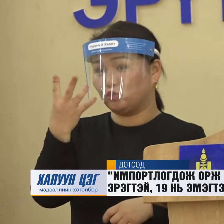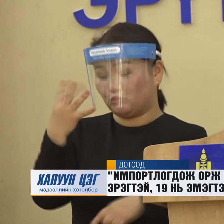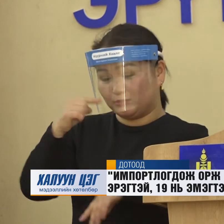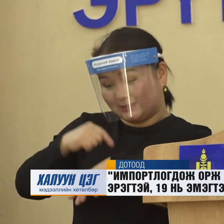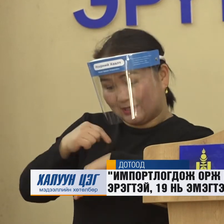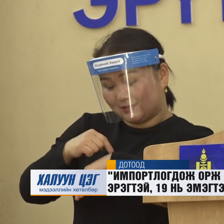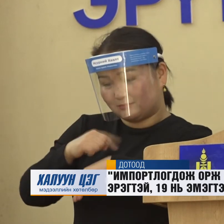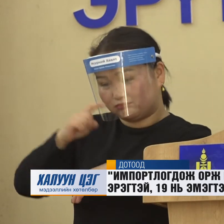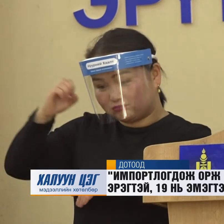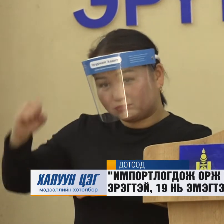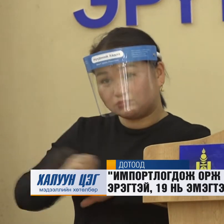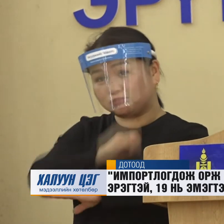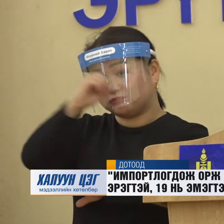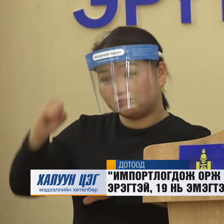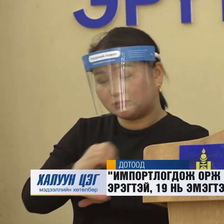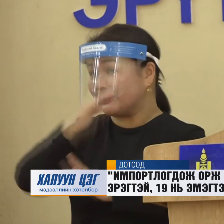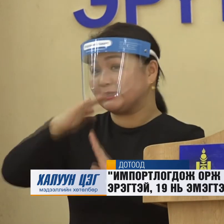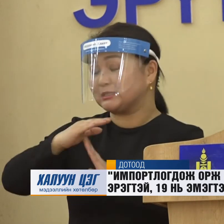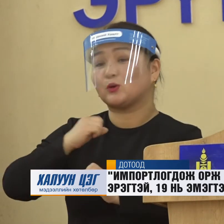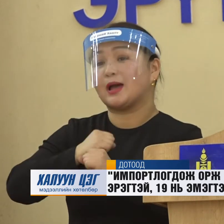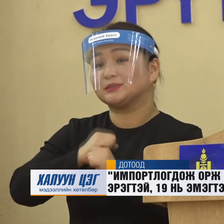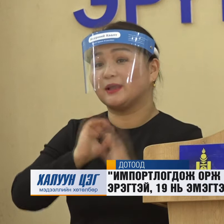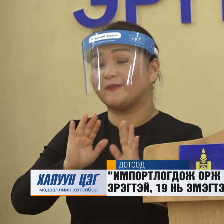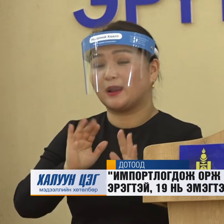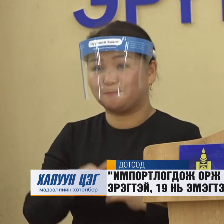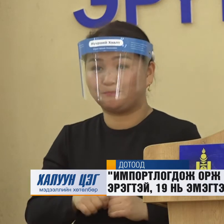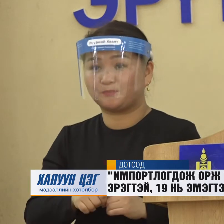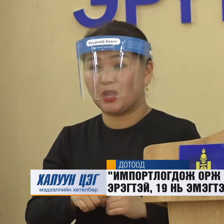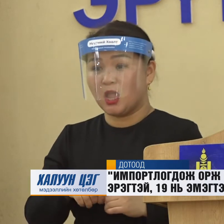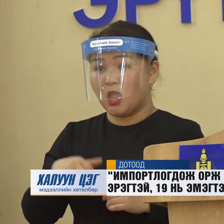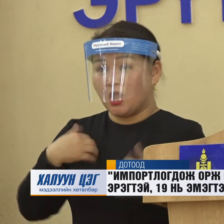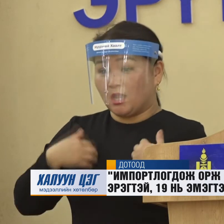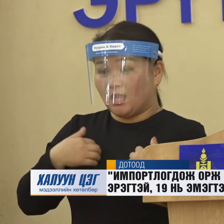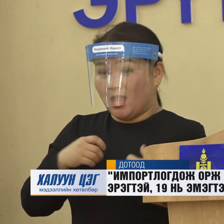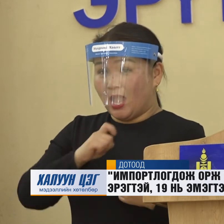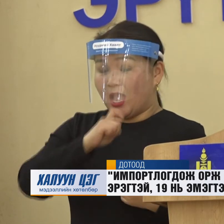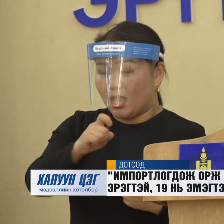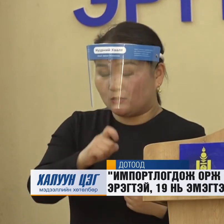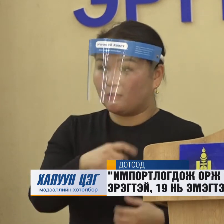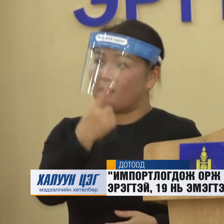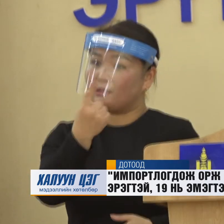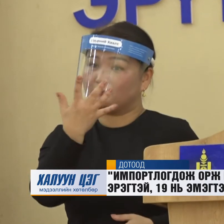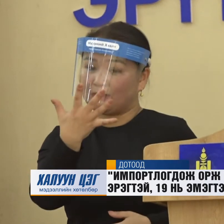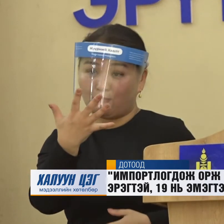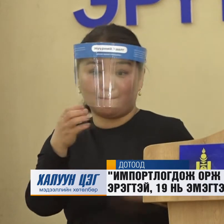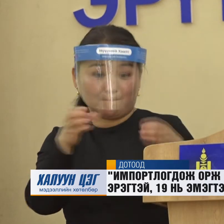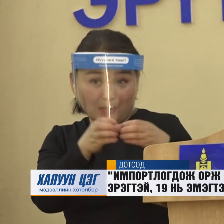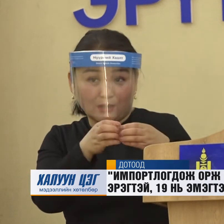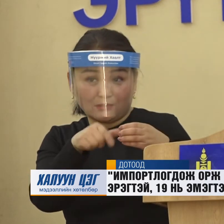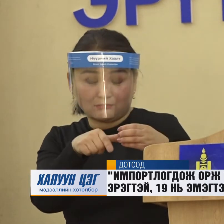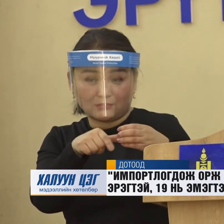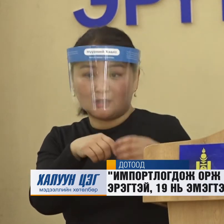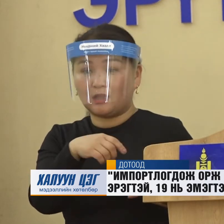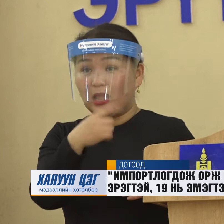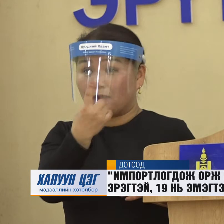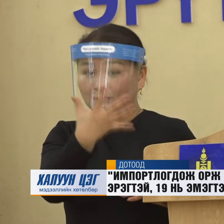горимоор ажиллаж байгаа. За бид бол шуурхай хариу арга хэмжээний 15 баг бол ажиллаж байна. За 15 багийн 5